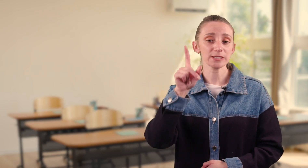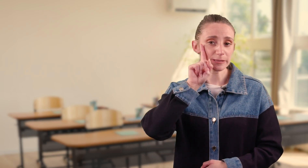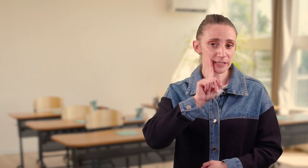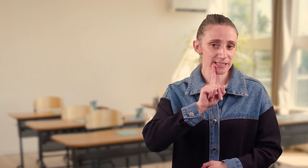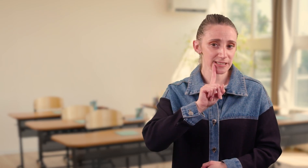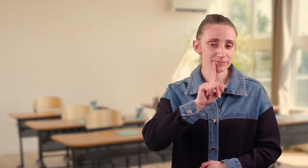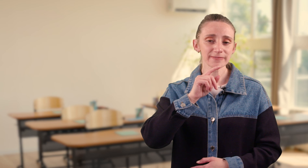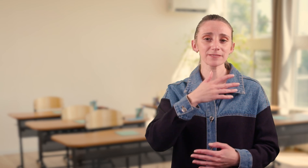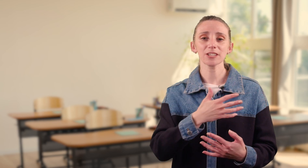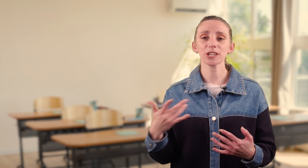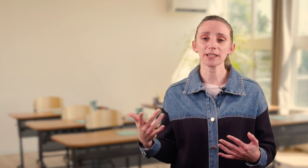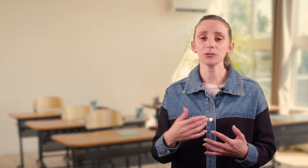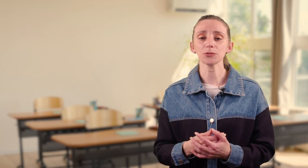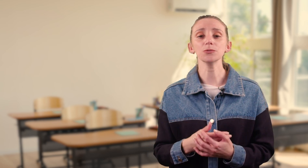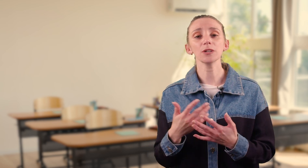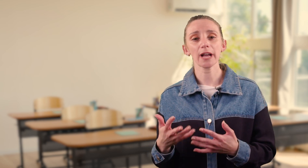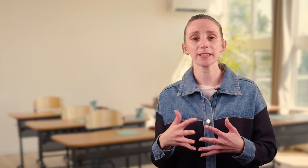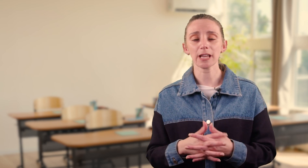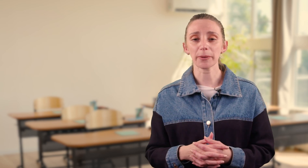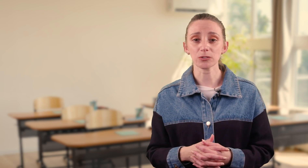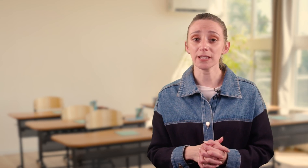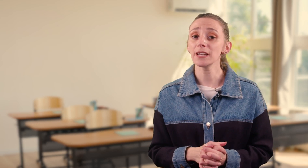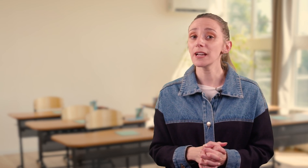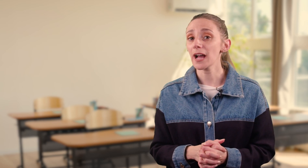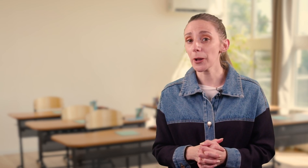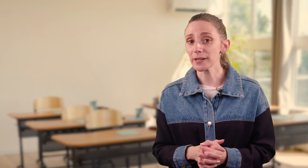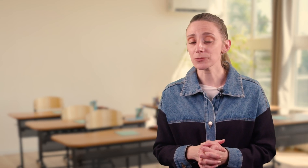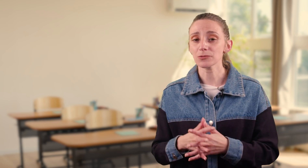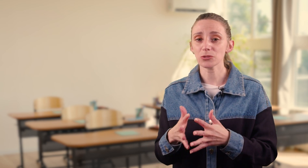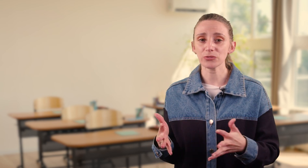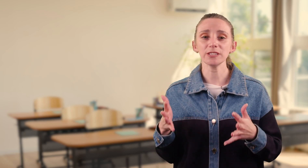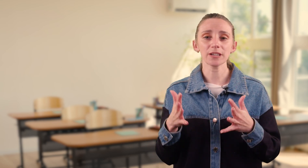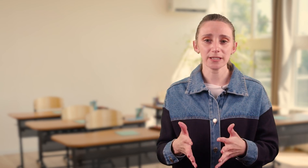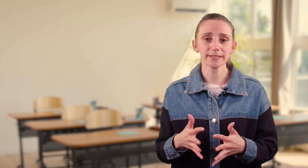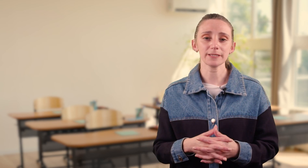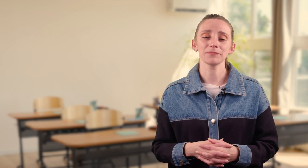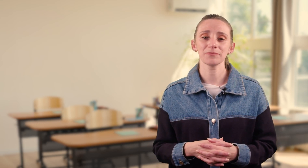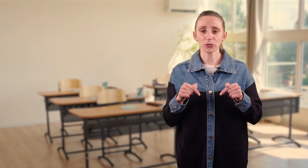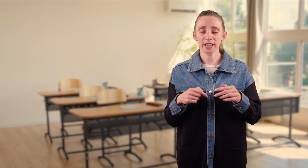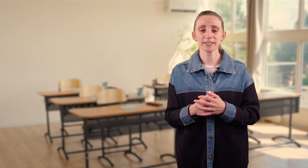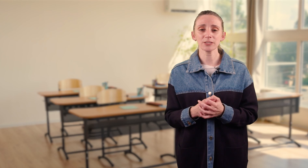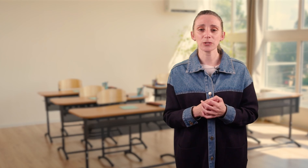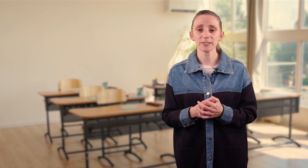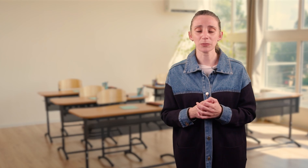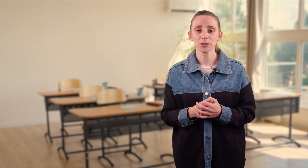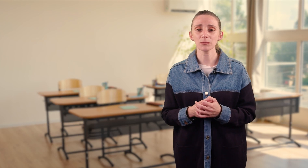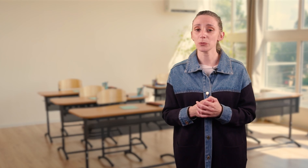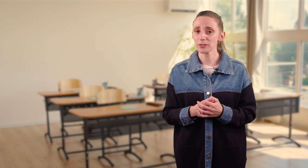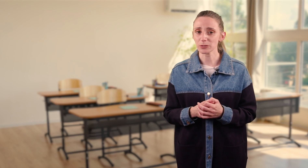c'était ma nièce, Charlie, du coup, ça appartenait à un prénom de fille ici. Je reviens ici sur l'exemple de maintenant,